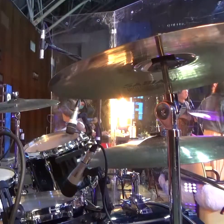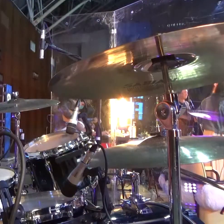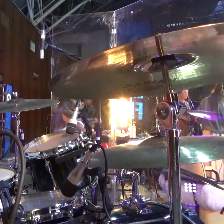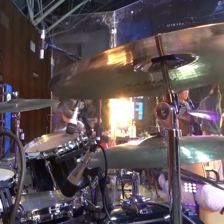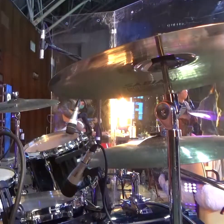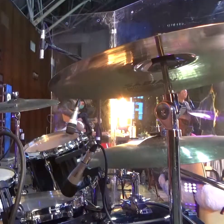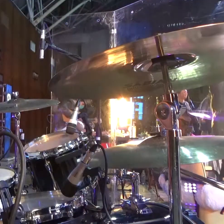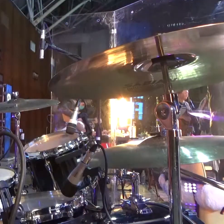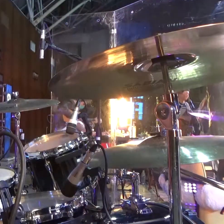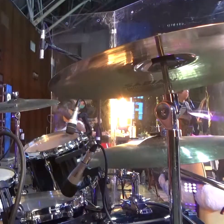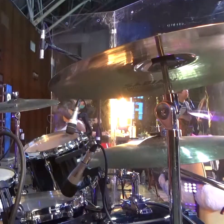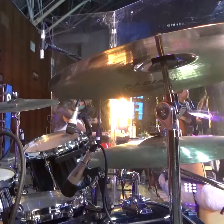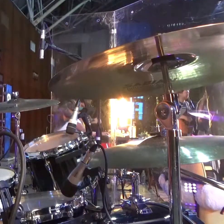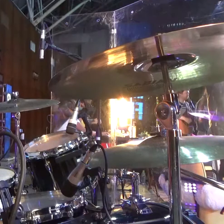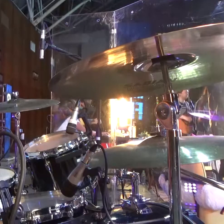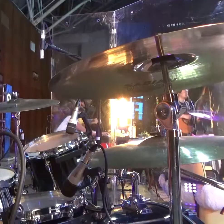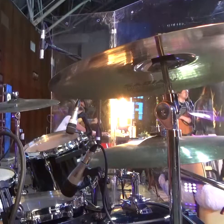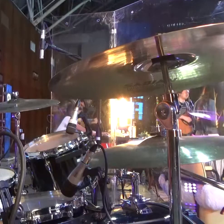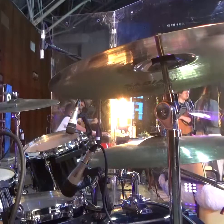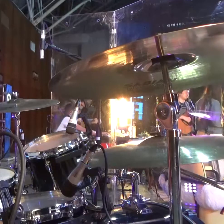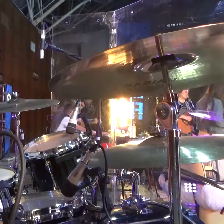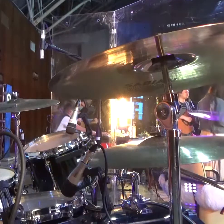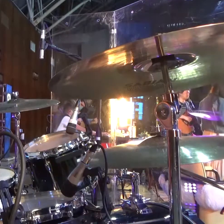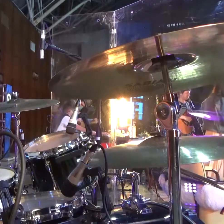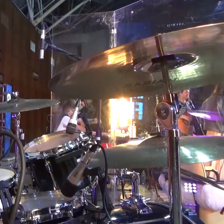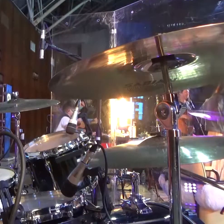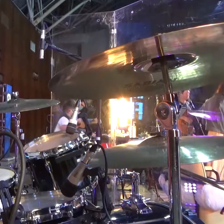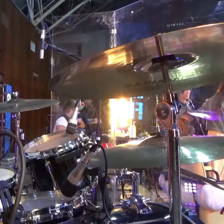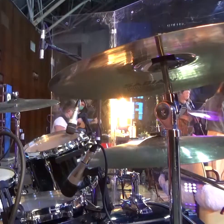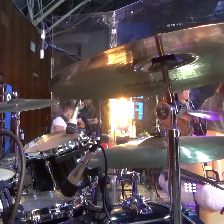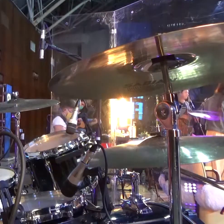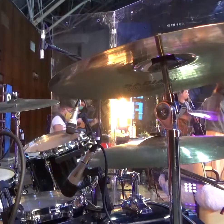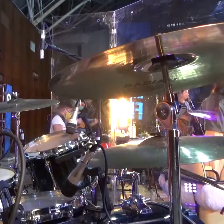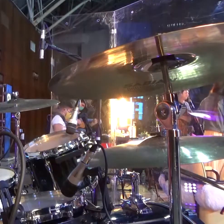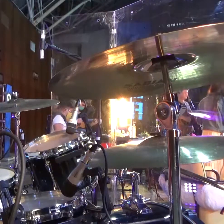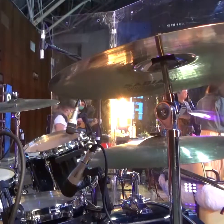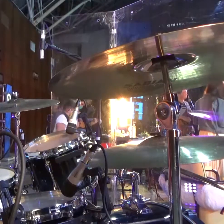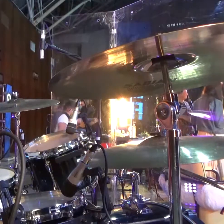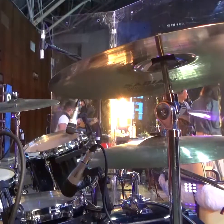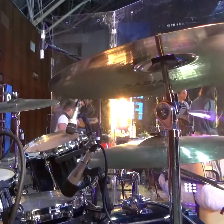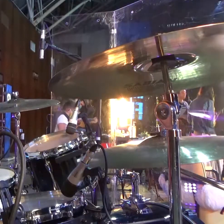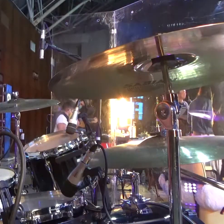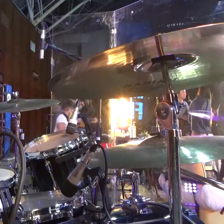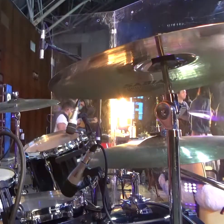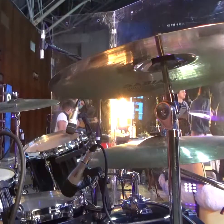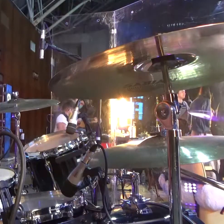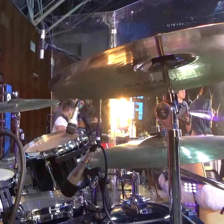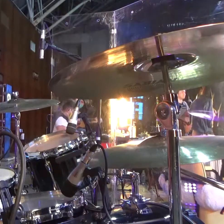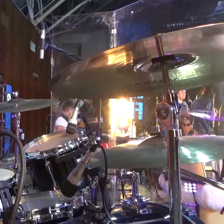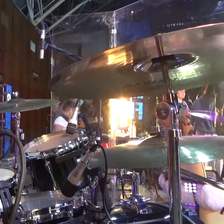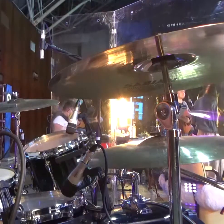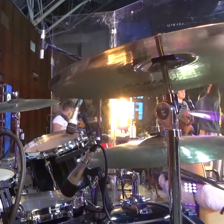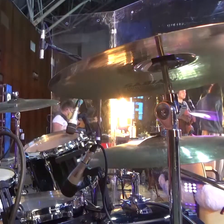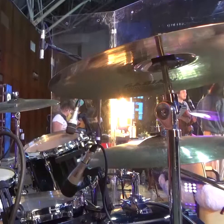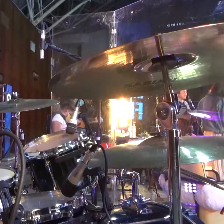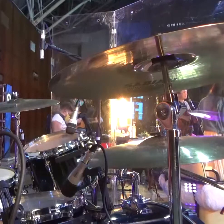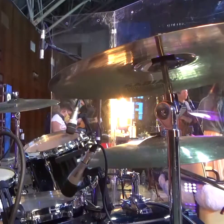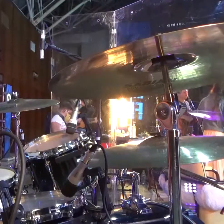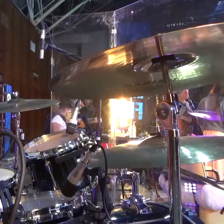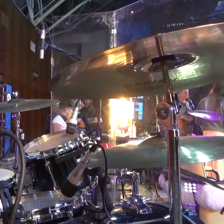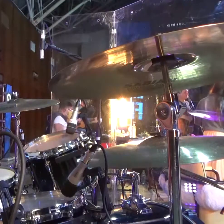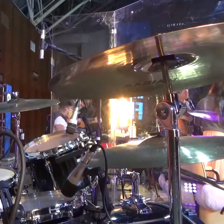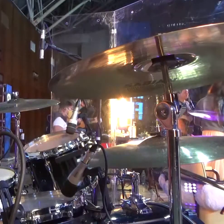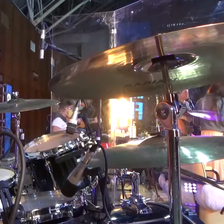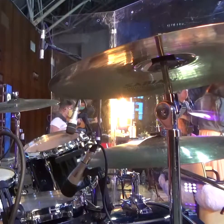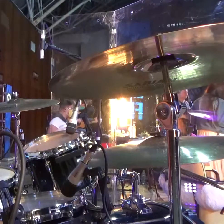Que não tem conceito humano. Então essa letra, ela fala até a vitória se manifestar, até a vinda do Senhor. Por isso